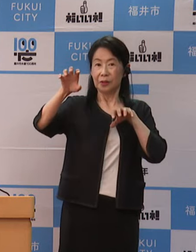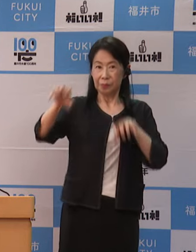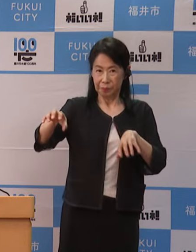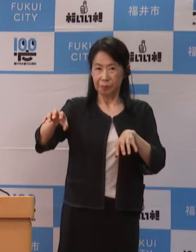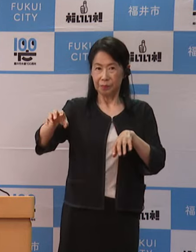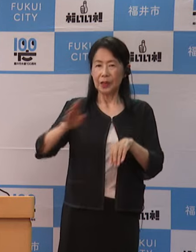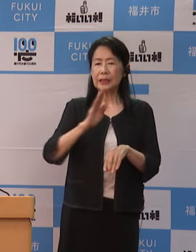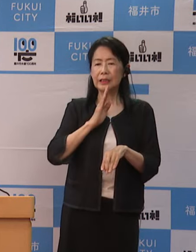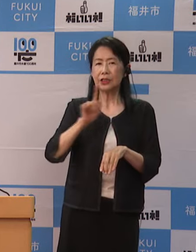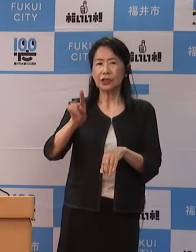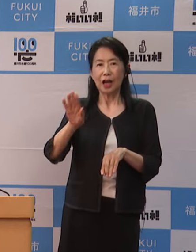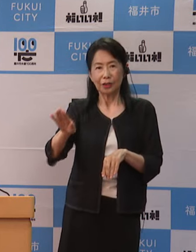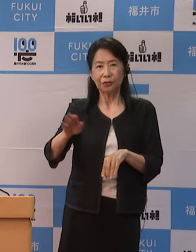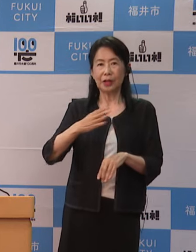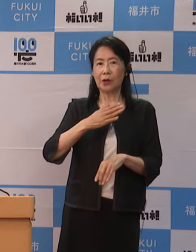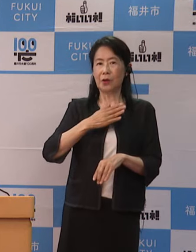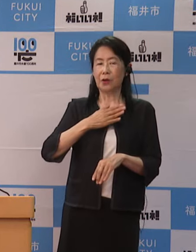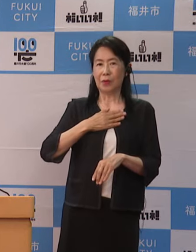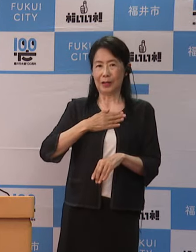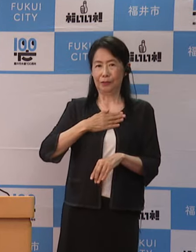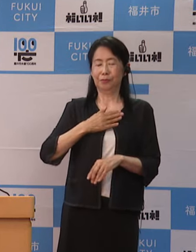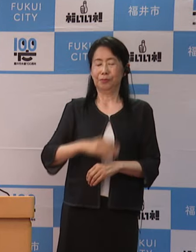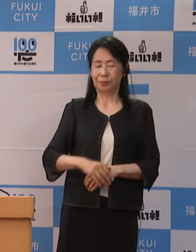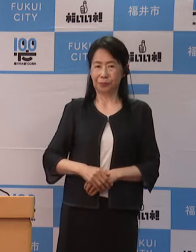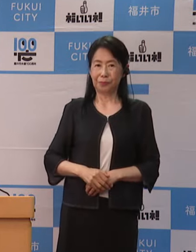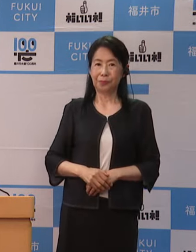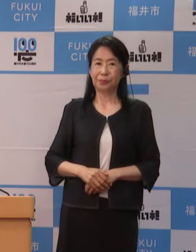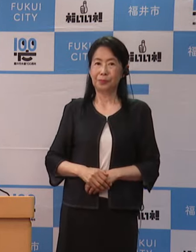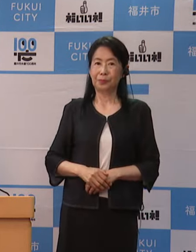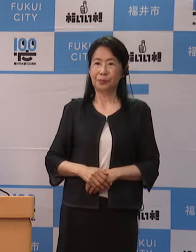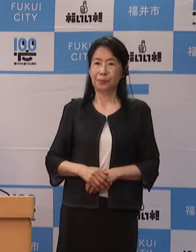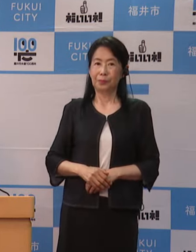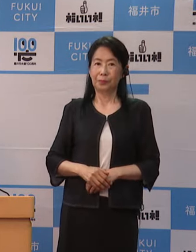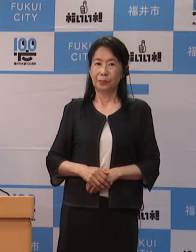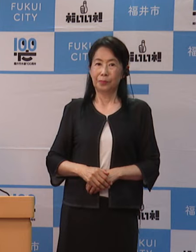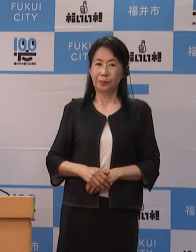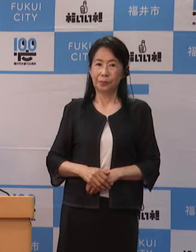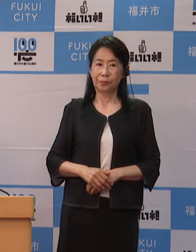しているところでありますし、また、